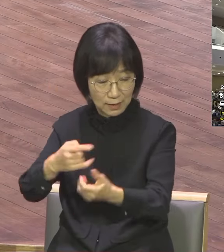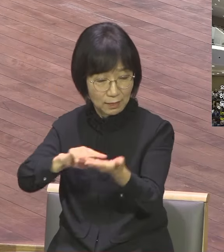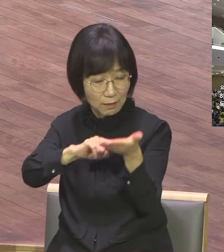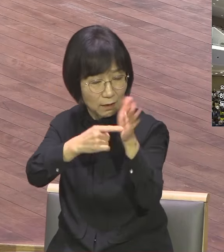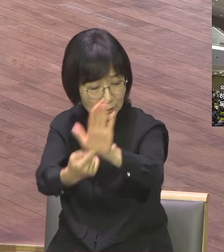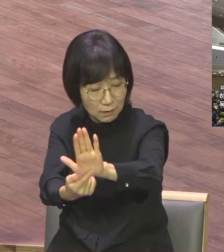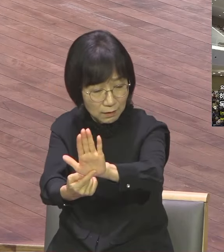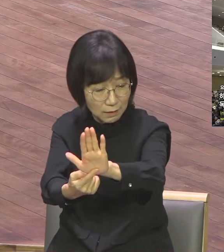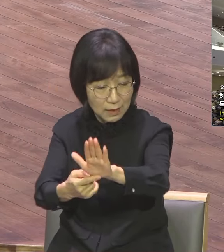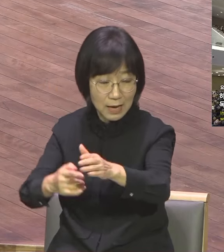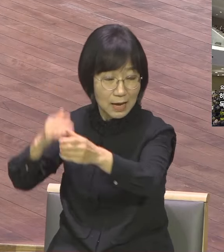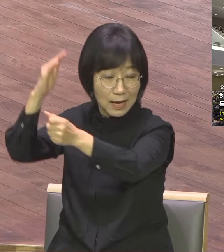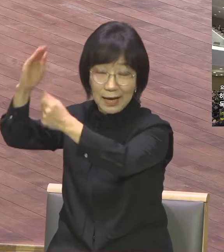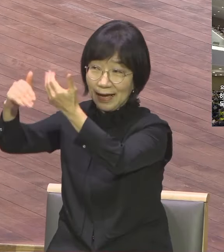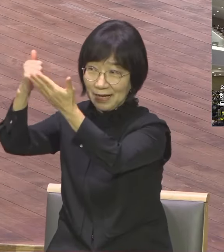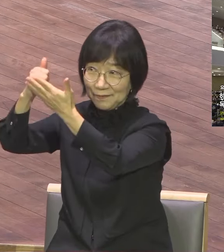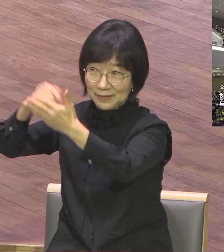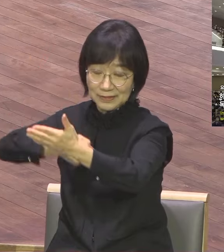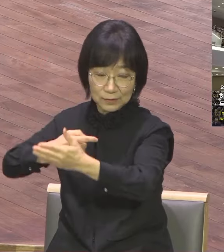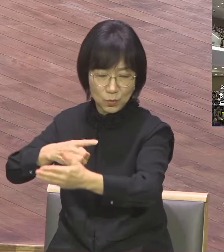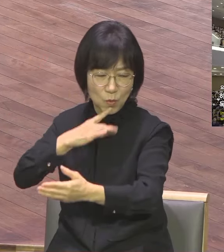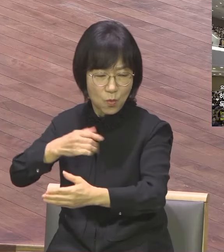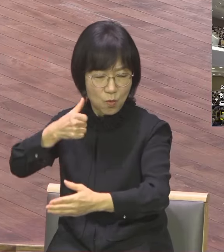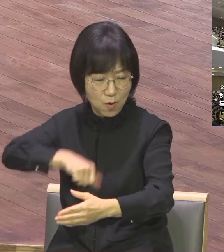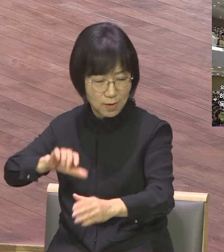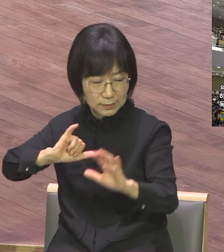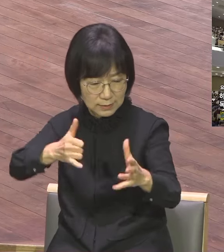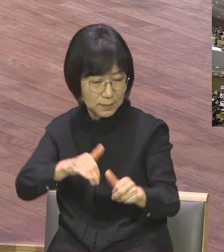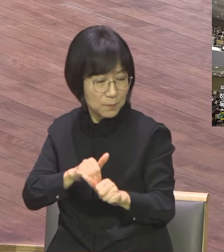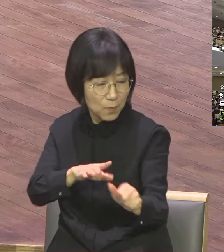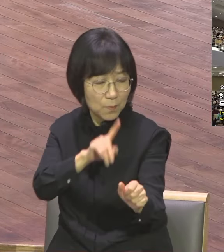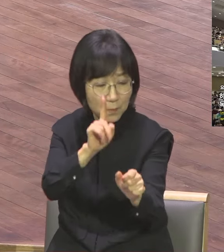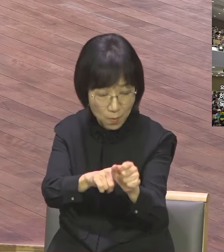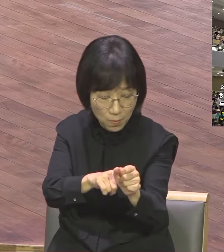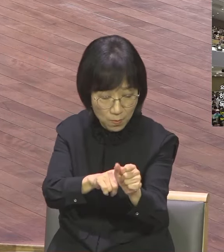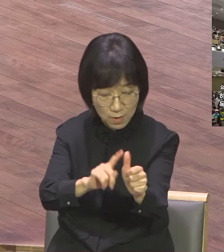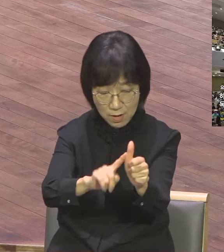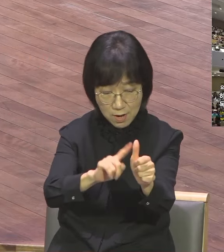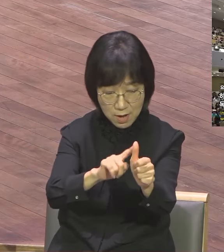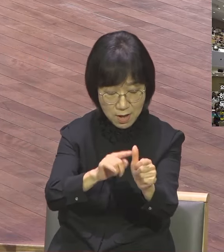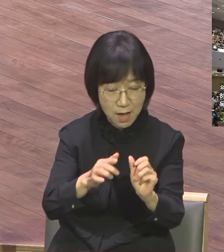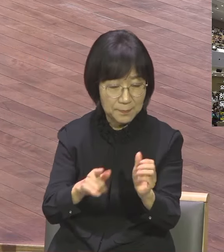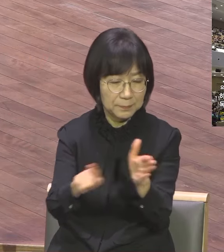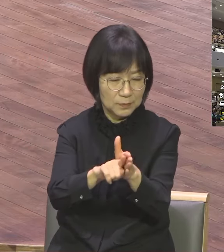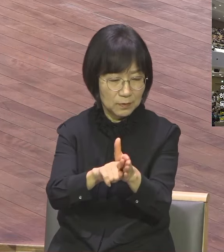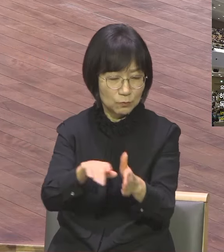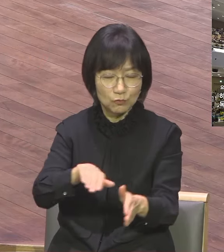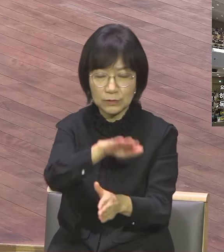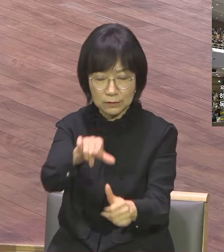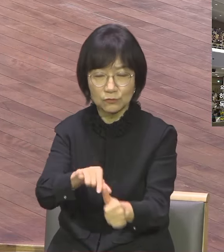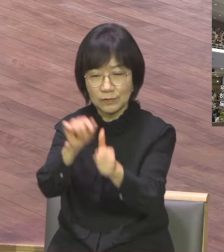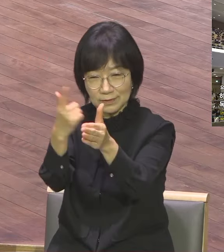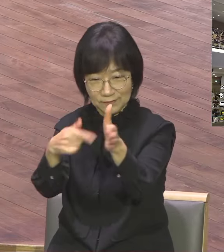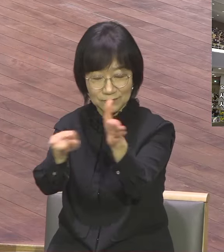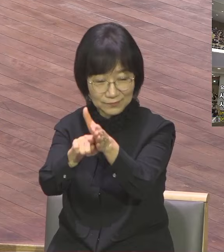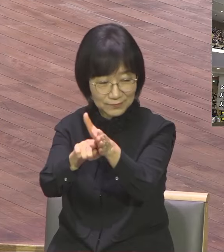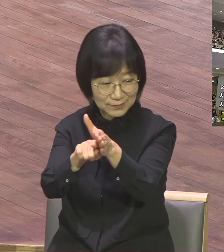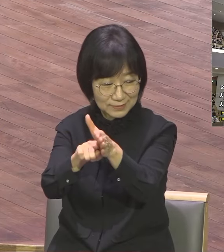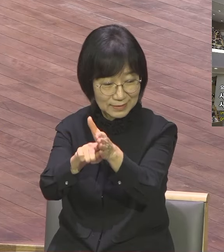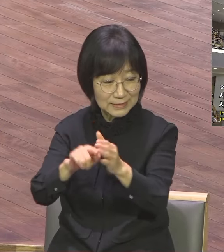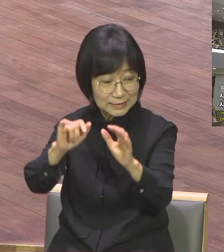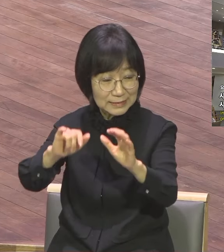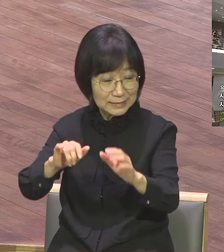이렇게 나타난 바 되었으니 하나님의 자기의 독생자를 세상에 보내심은 그로 말미암아 우리를 살리려